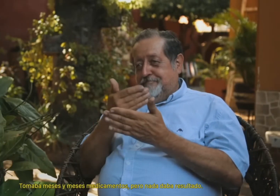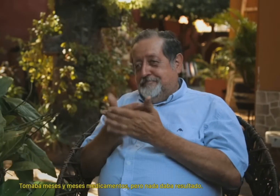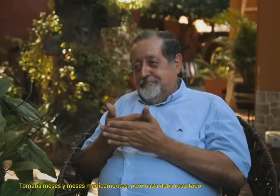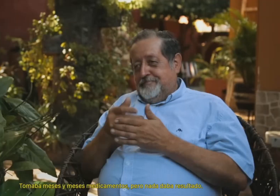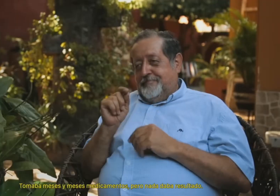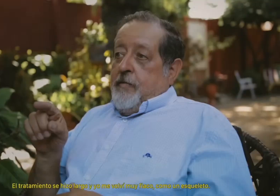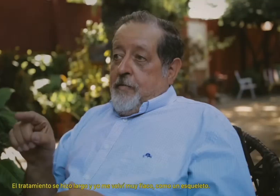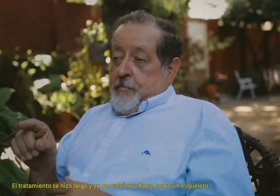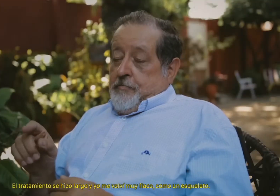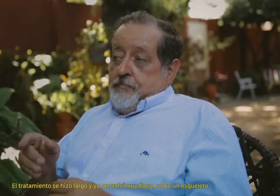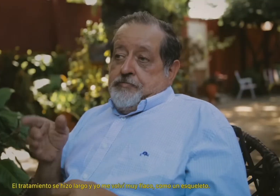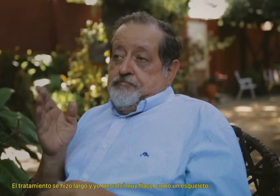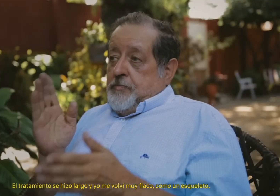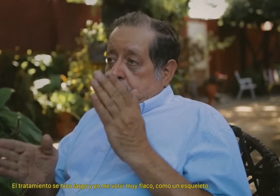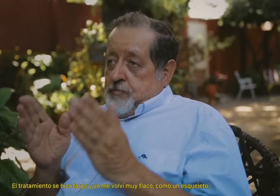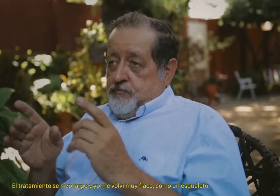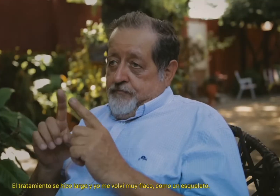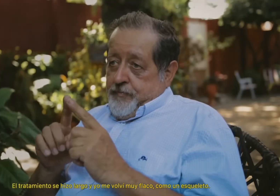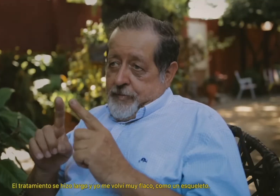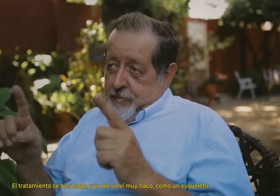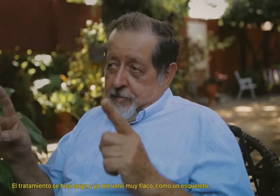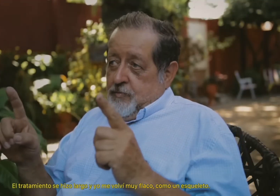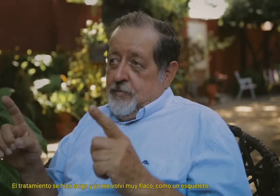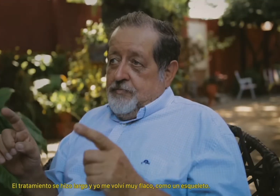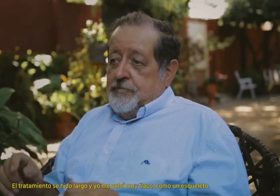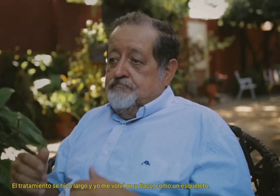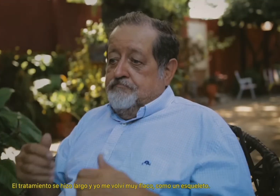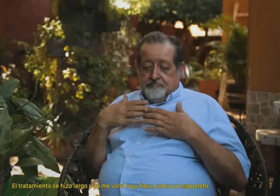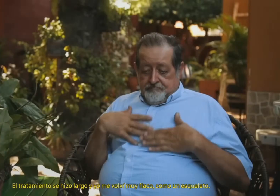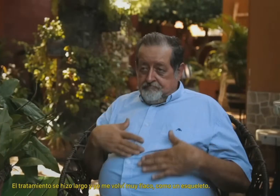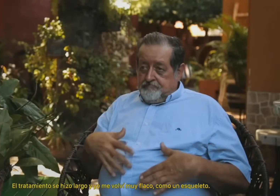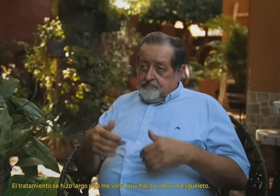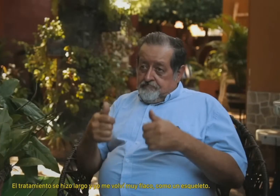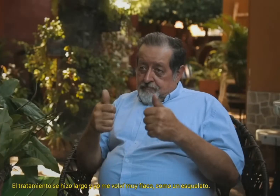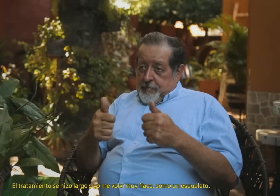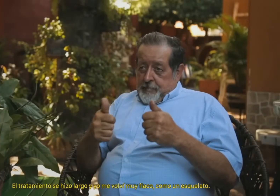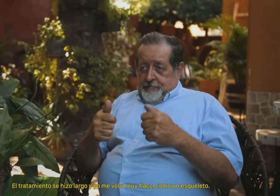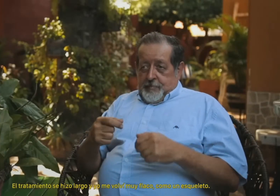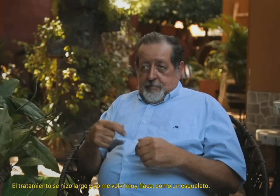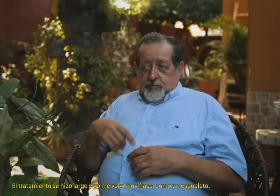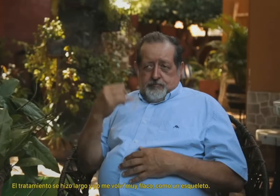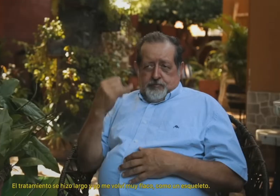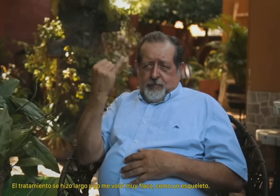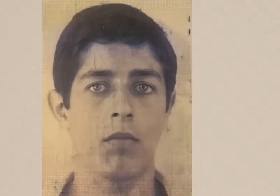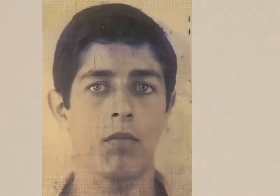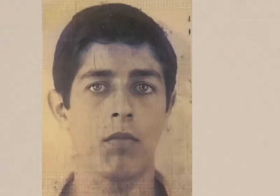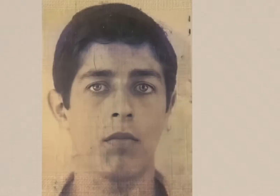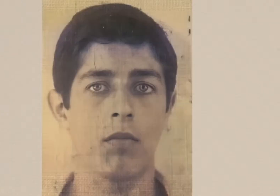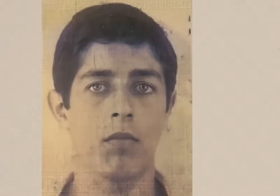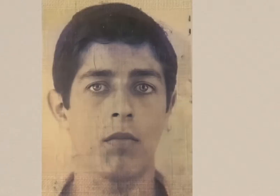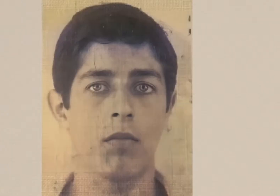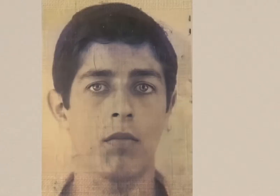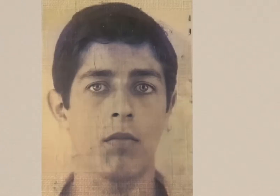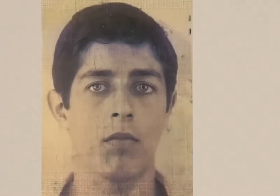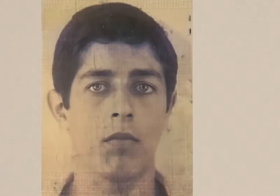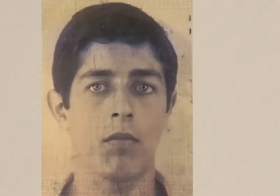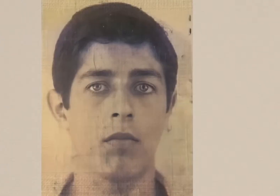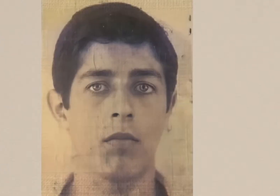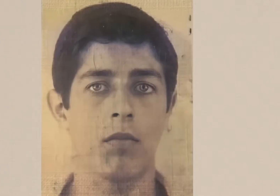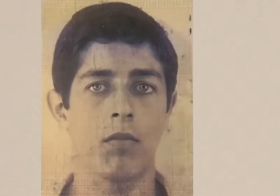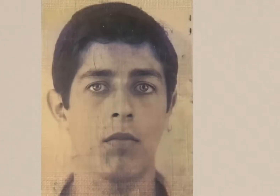resultado. El tratamiento se hizo largo y yo me volví muy flaco como un esqueleto.